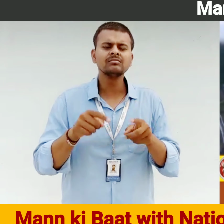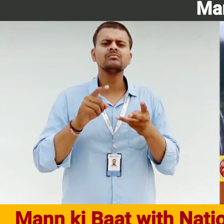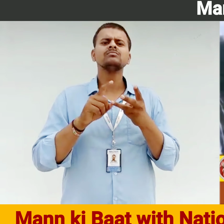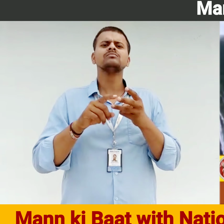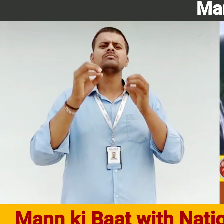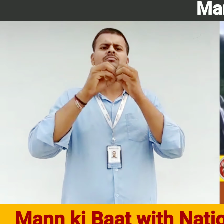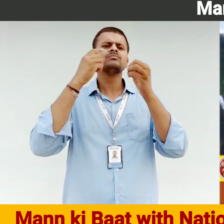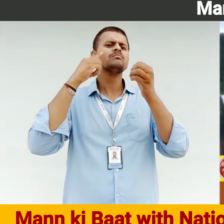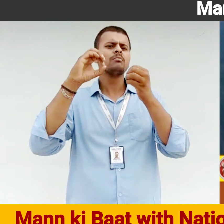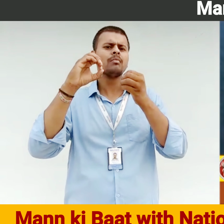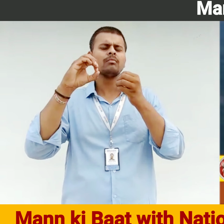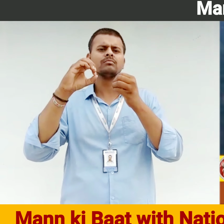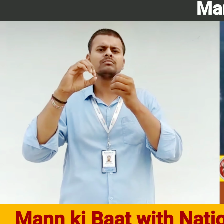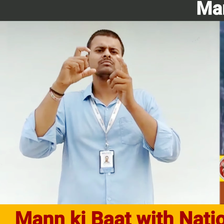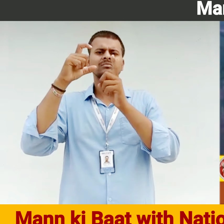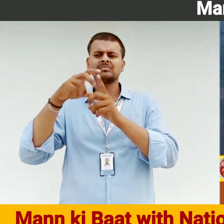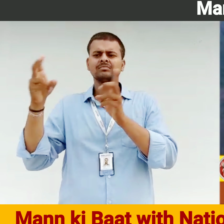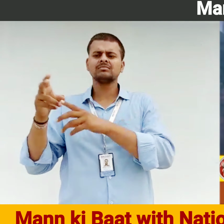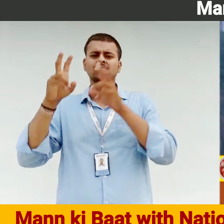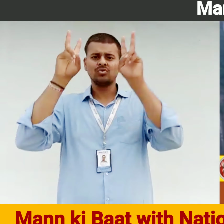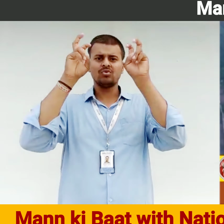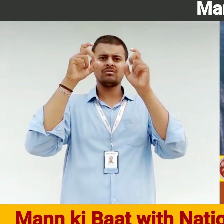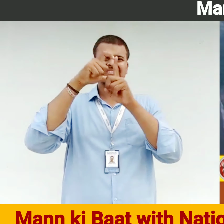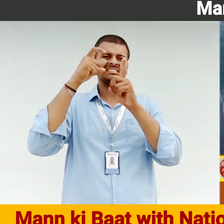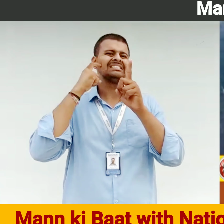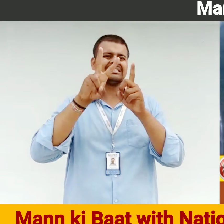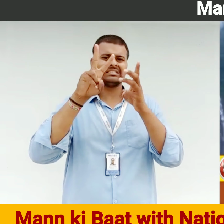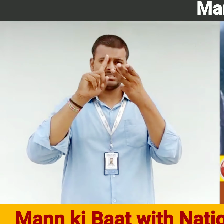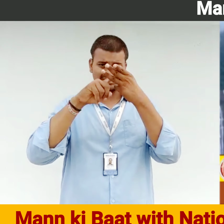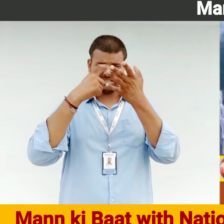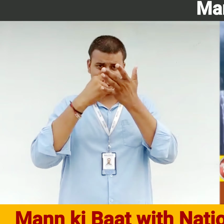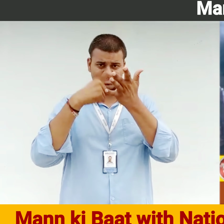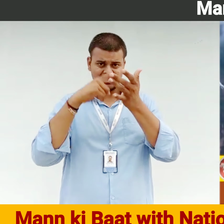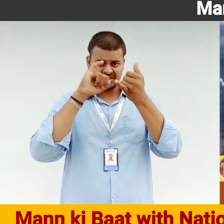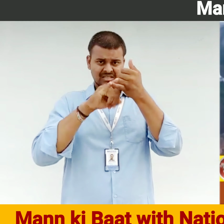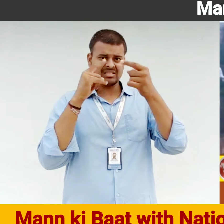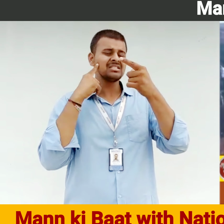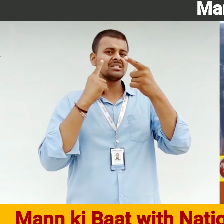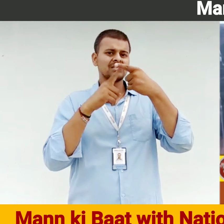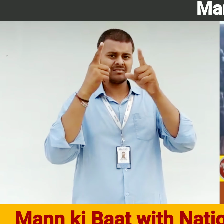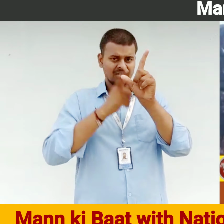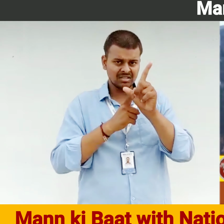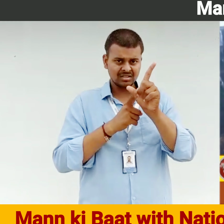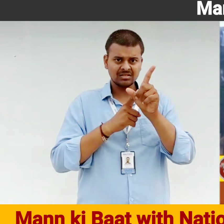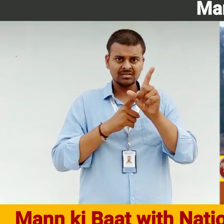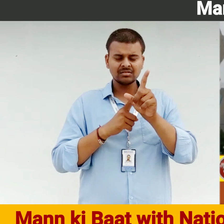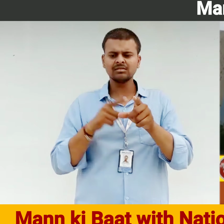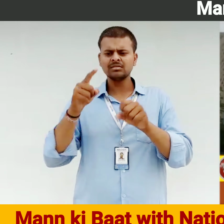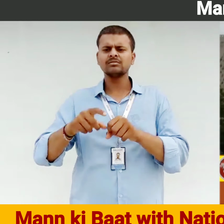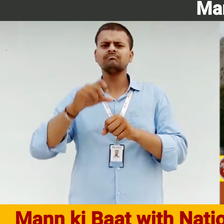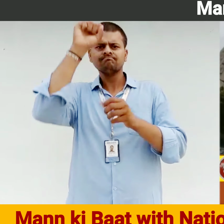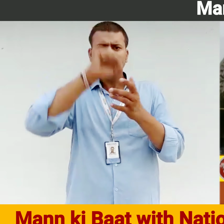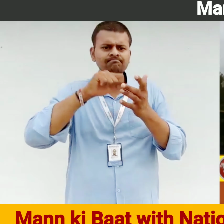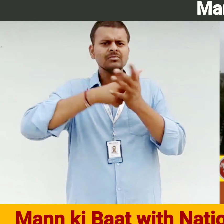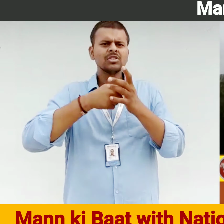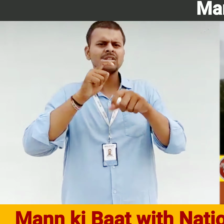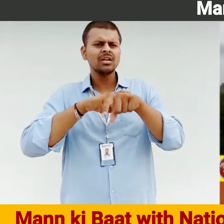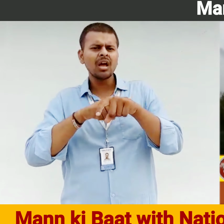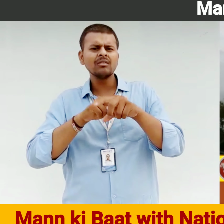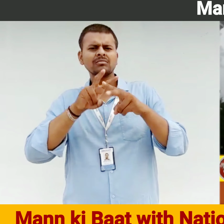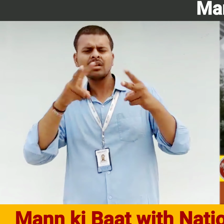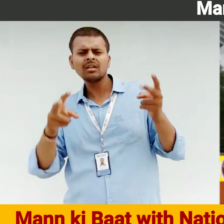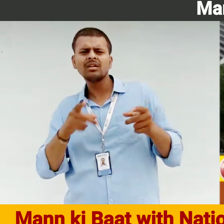थीम विशेष रूप से महत्वपूर्ण है। लॉकडाउन के दौरान पिछले कुछ हफ्तों में जीवन की रफ्तार थोड़ी धीमी जरूर